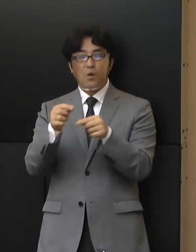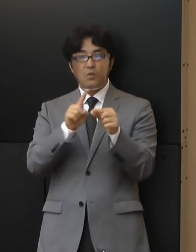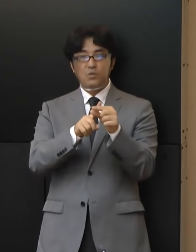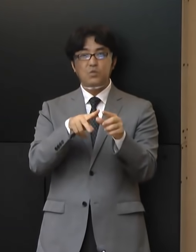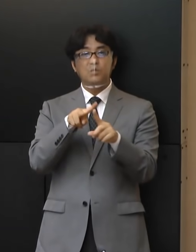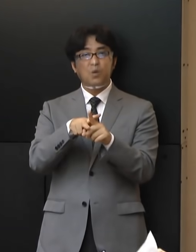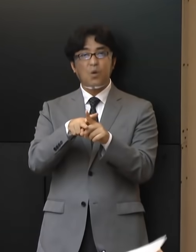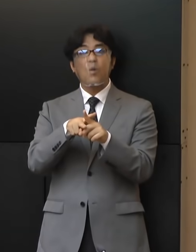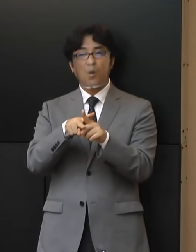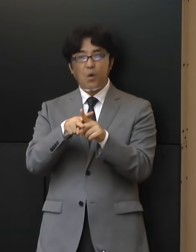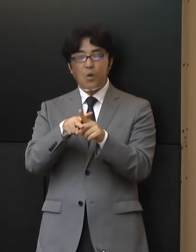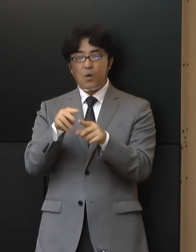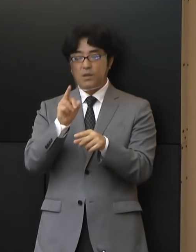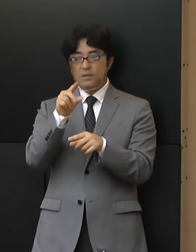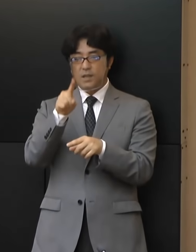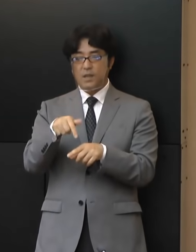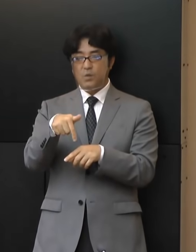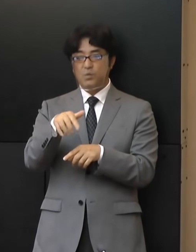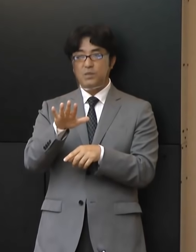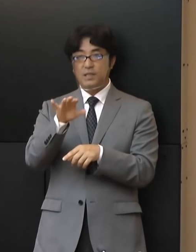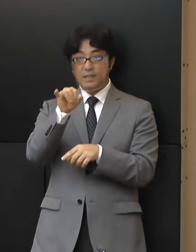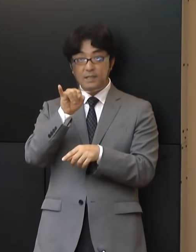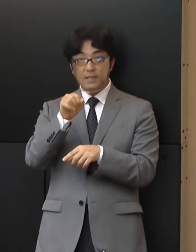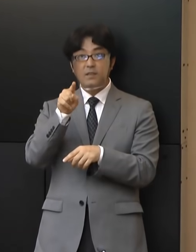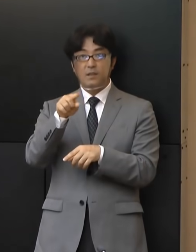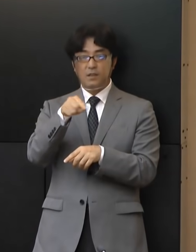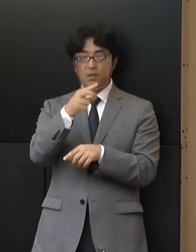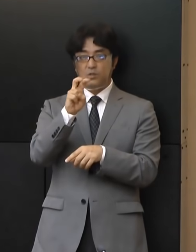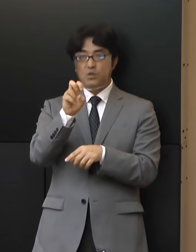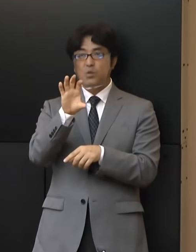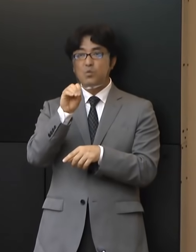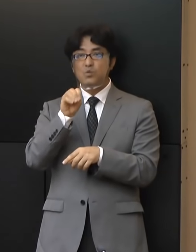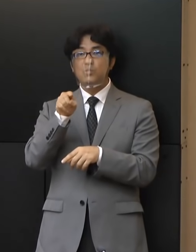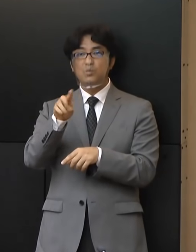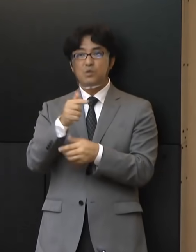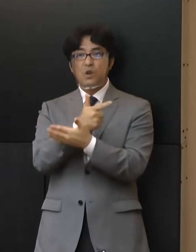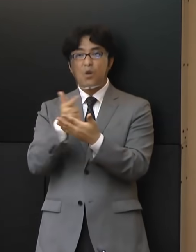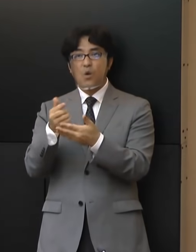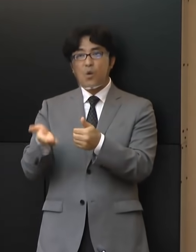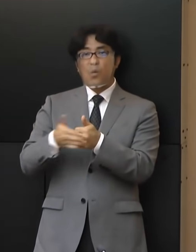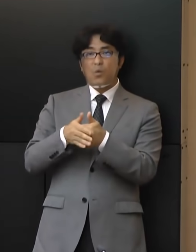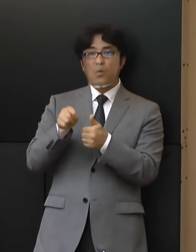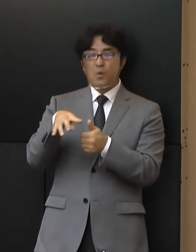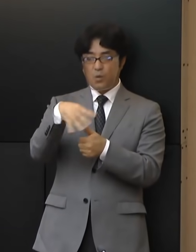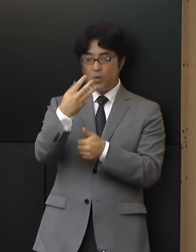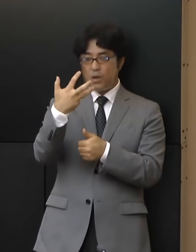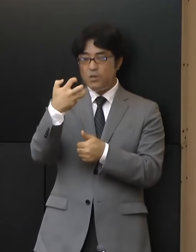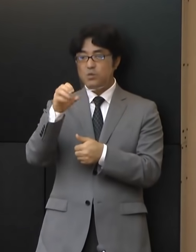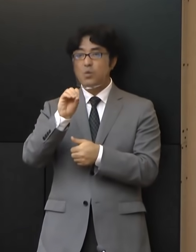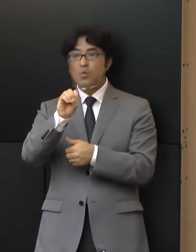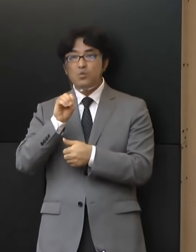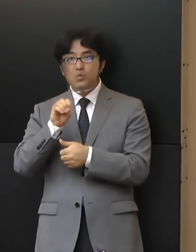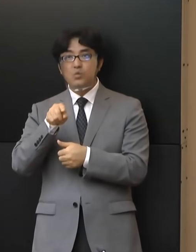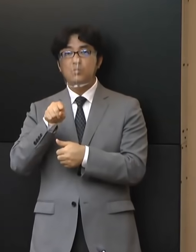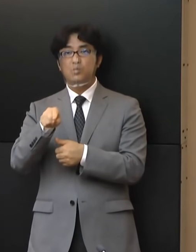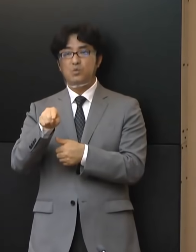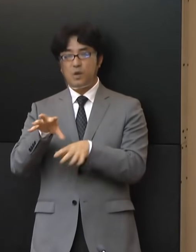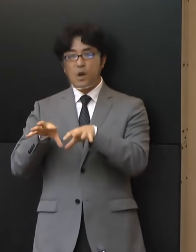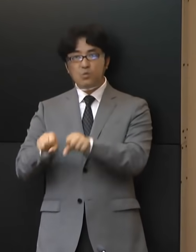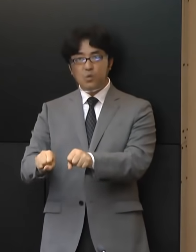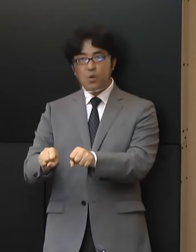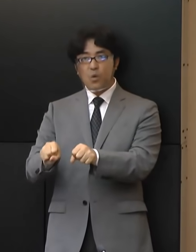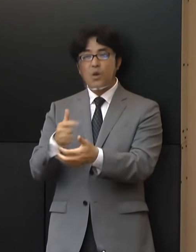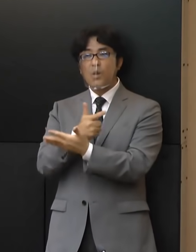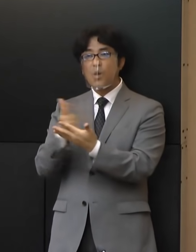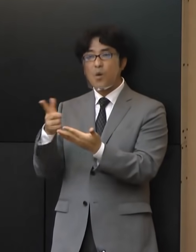セーフティーネット資金については、160億円の増額補正を行い、融資枠約480億円分の確保や要件緩